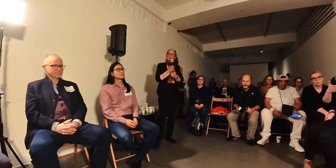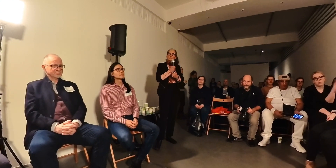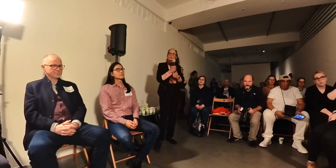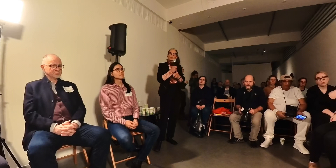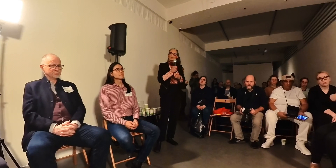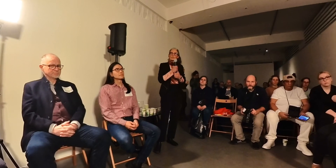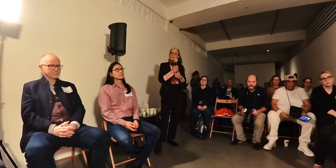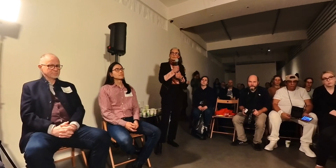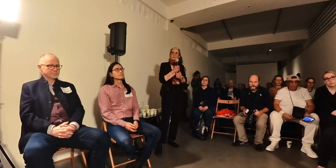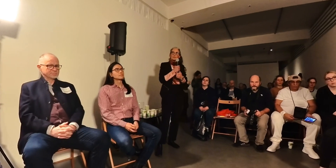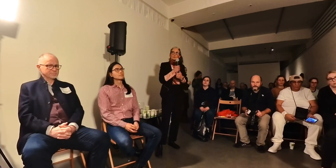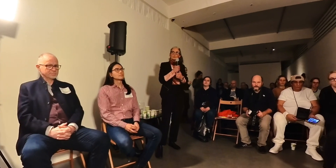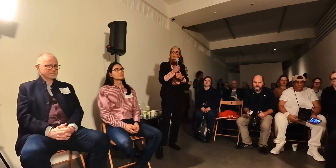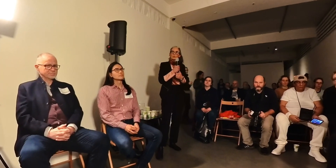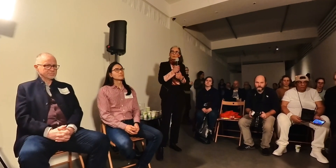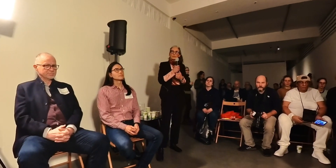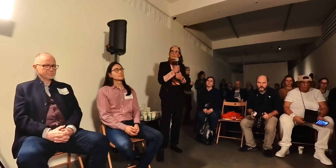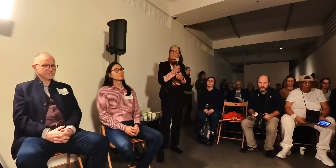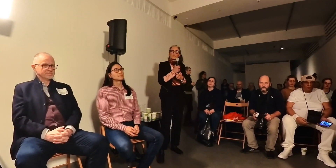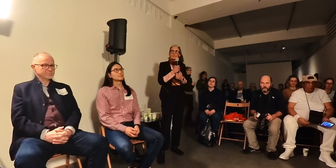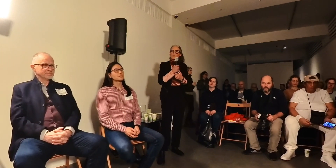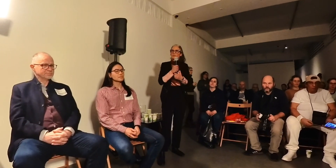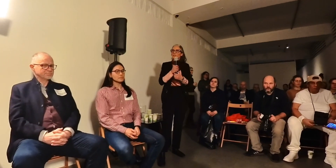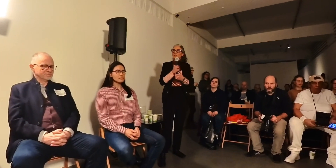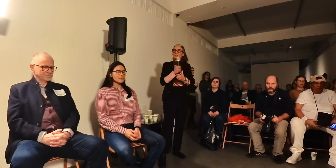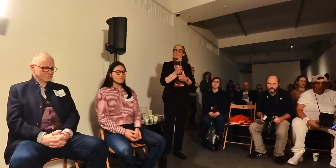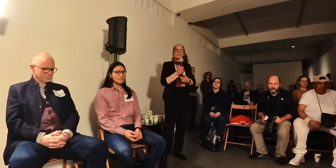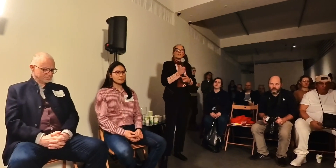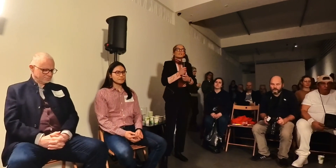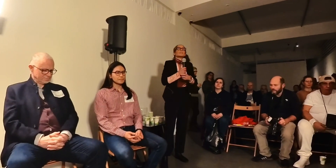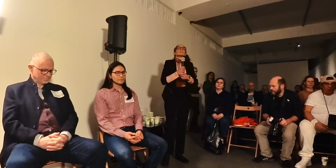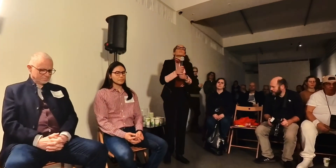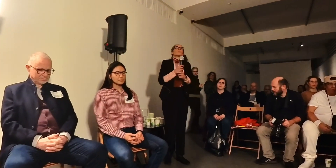vlastní zkušenosti s nějakou spoluprací, která zahrnovala